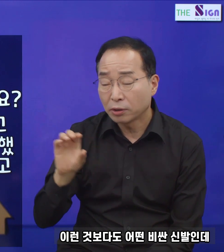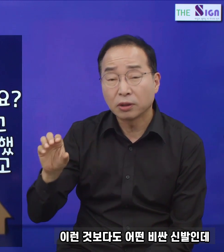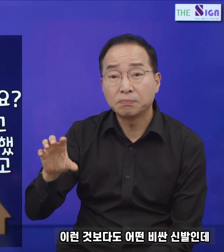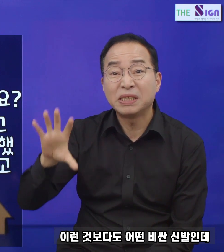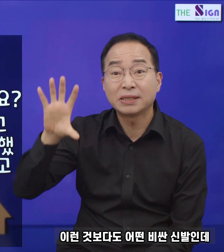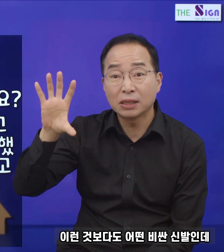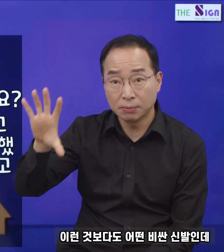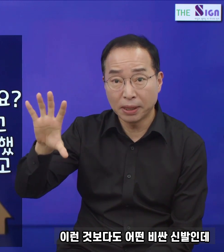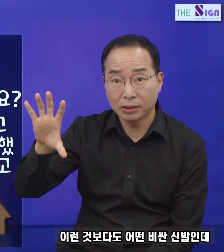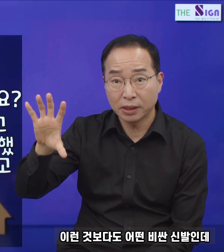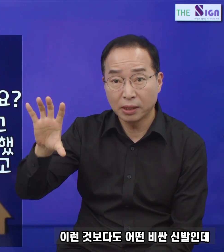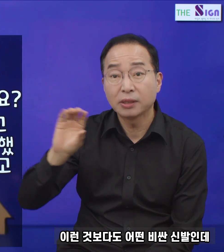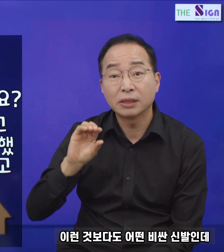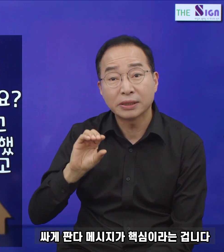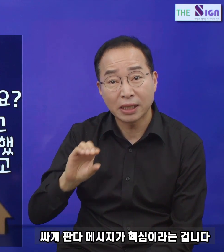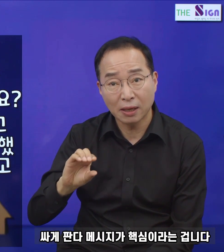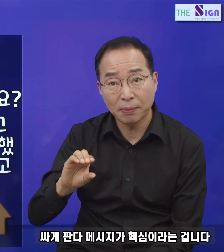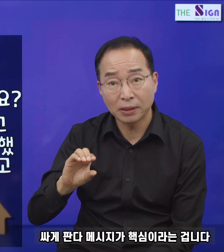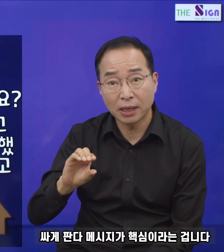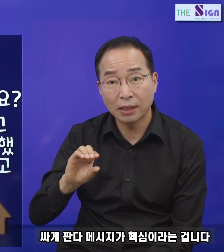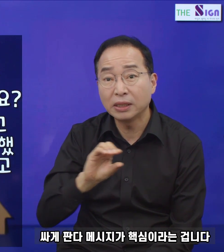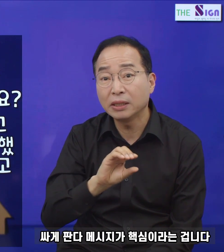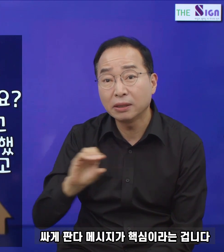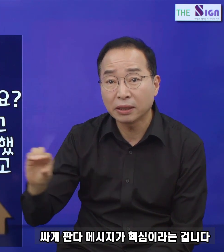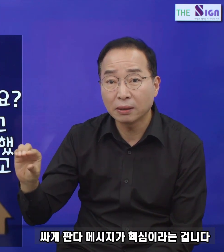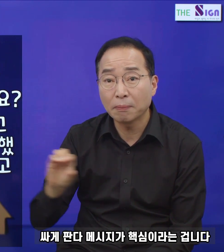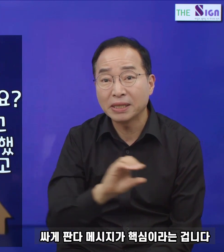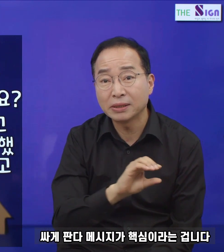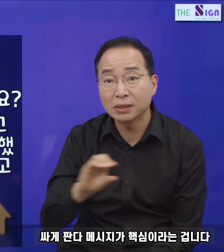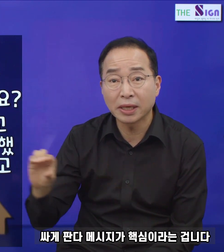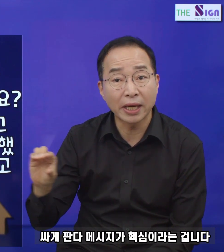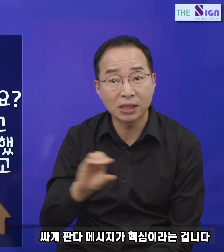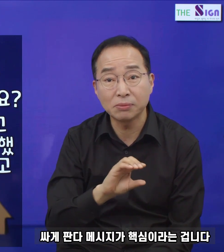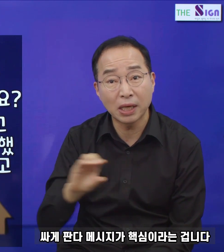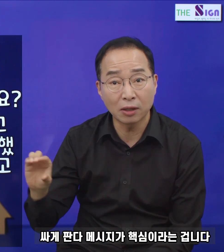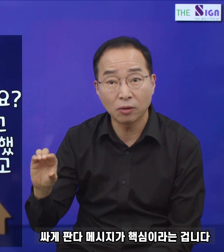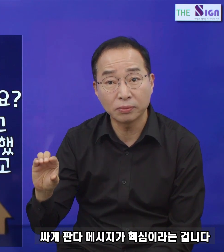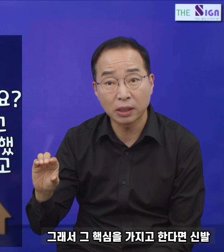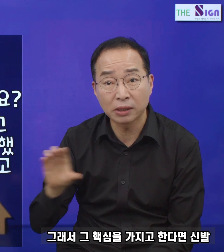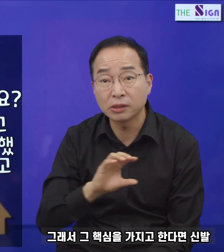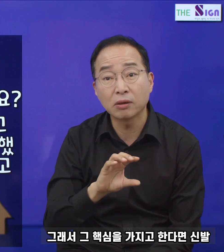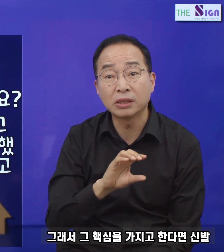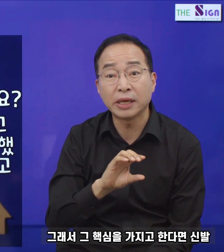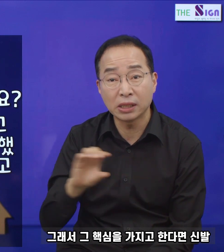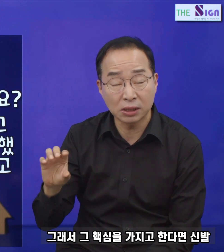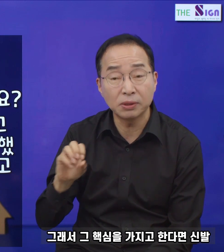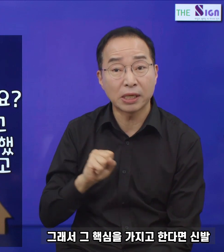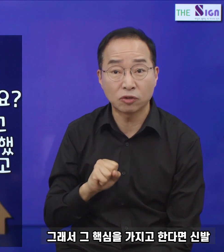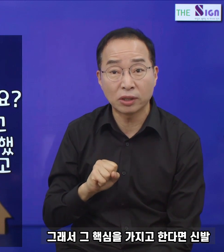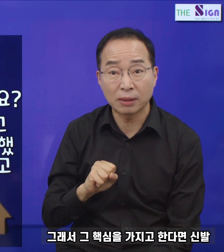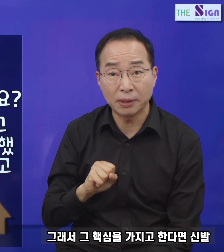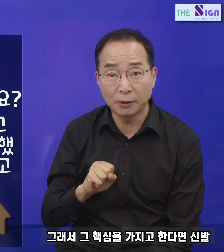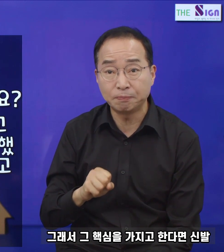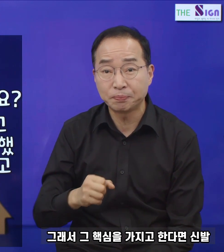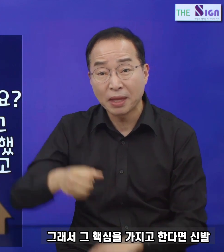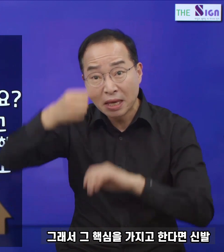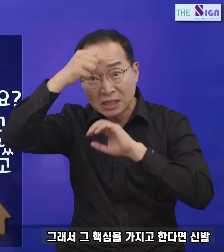어떤 비싼 신발인데 싸게 판다, 이 메시지가 핵심이라는 겁니다. 그래서 그 핵심을 가지고 한다면